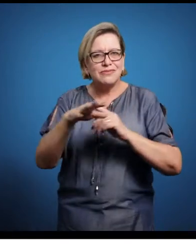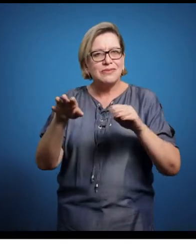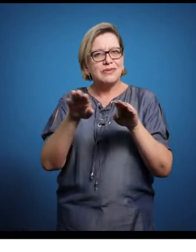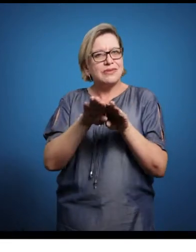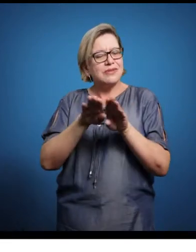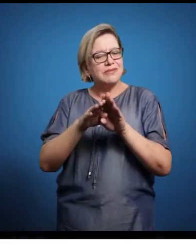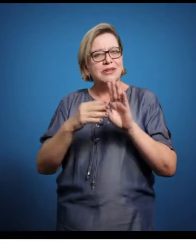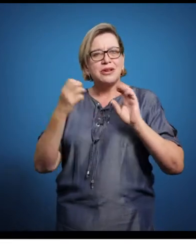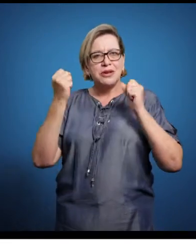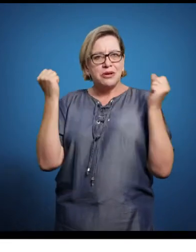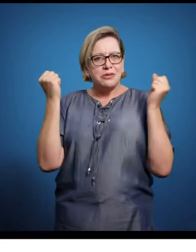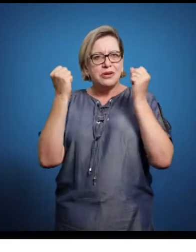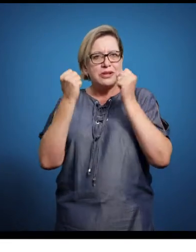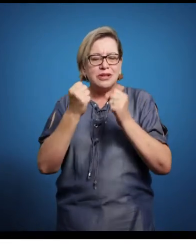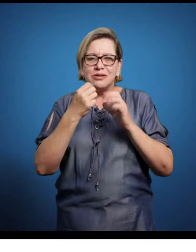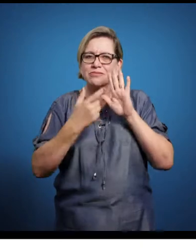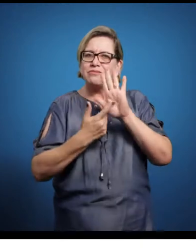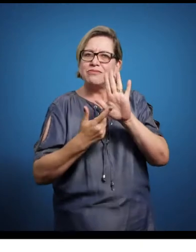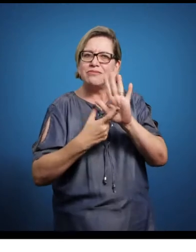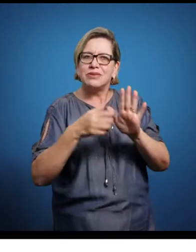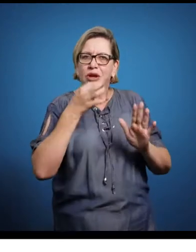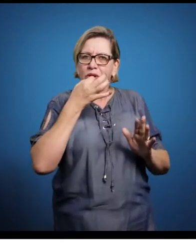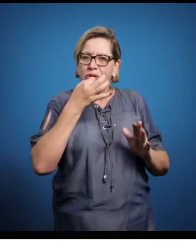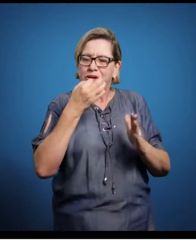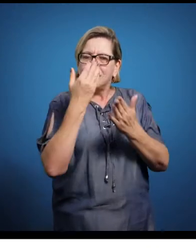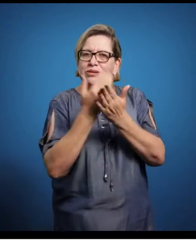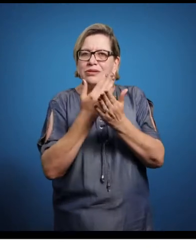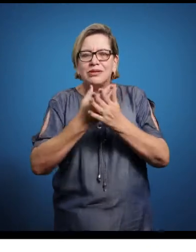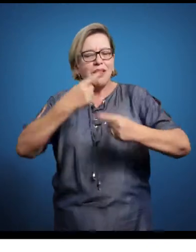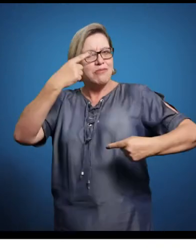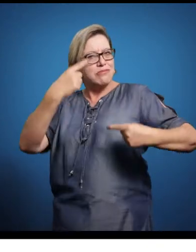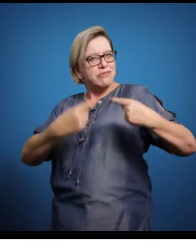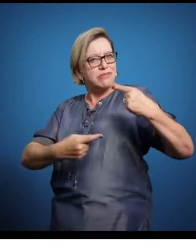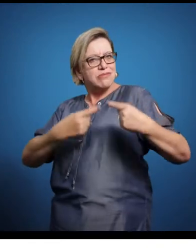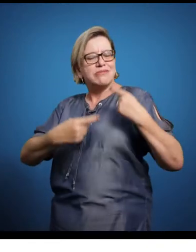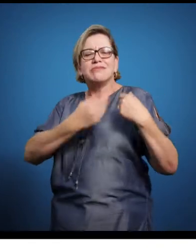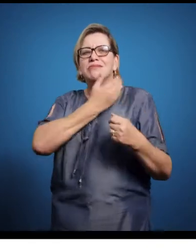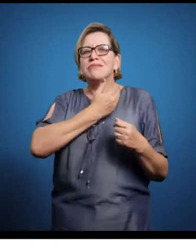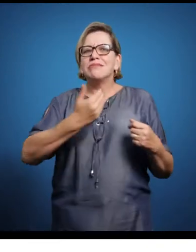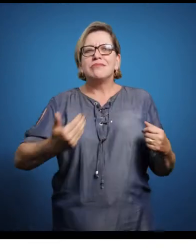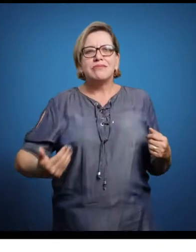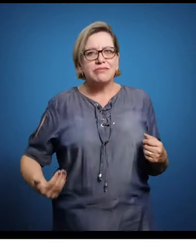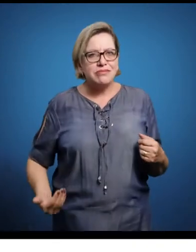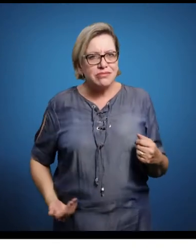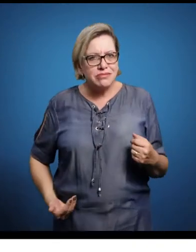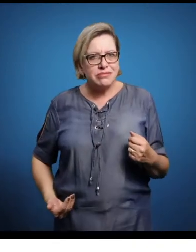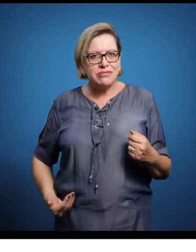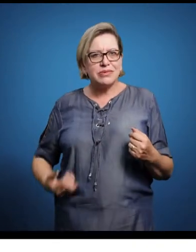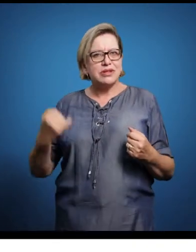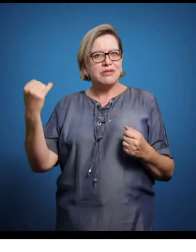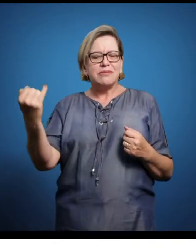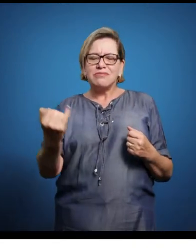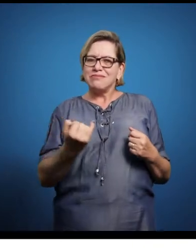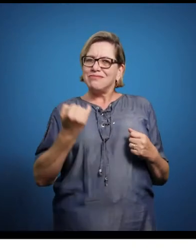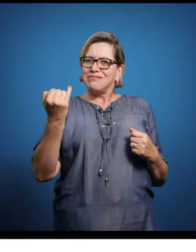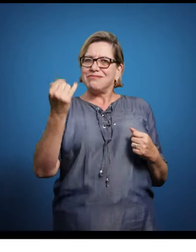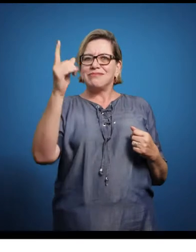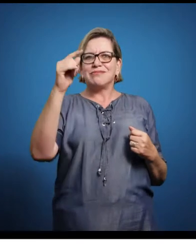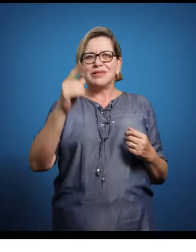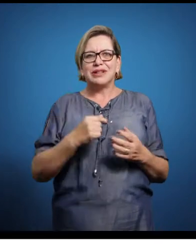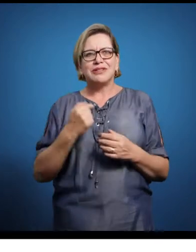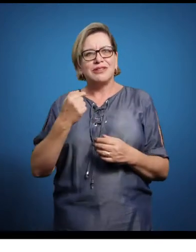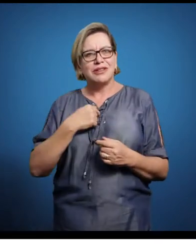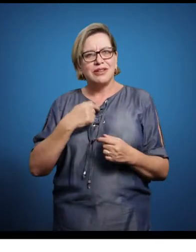é estudar políticas públicas né de uma efetividade muito importante eu